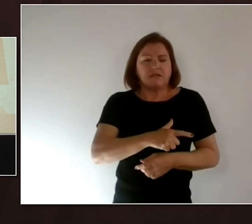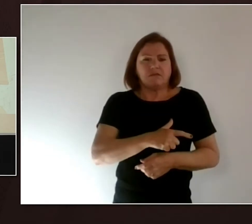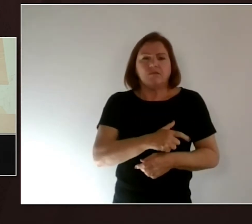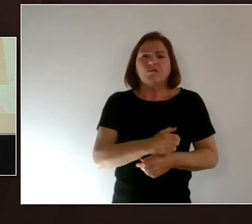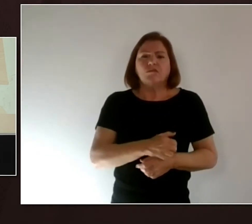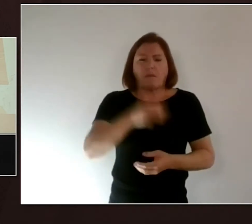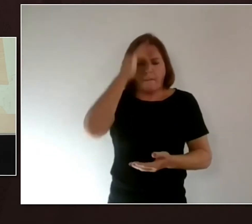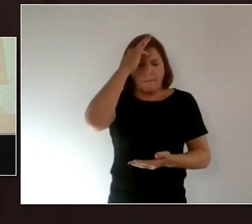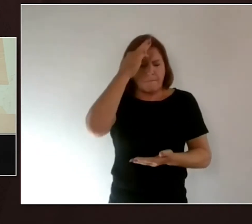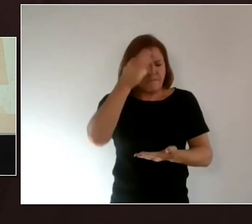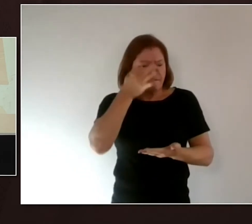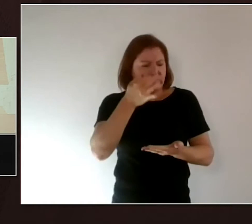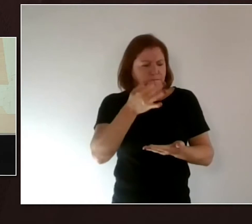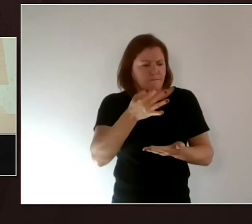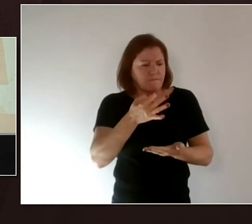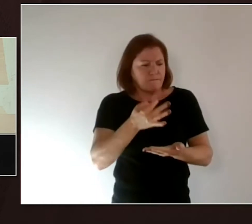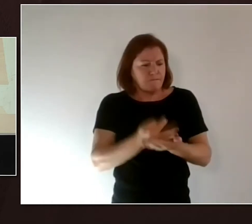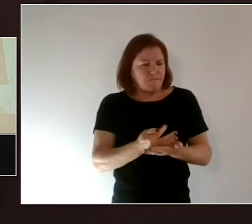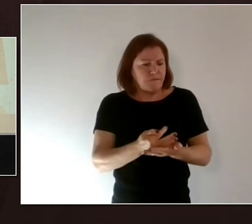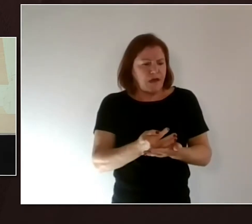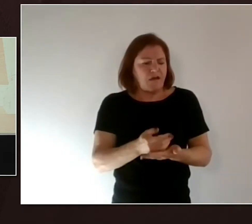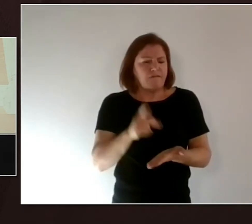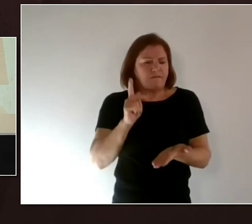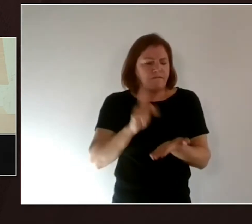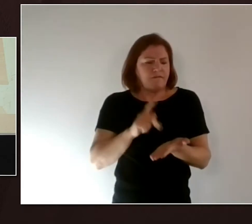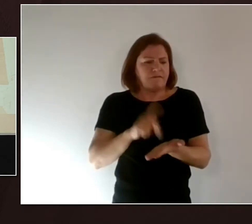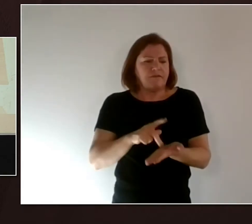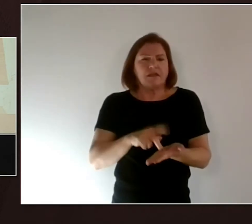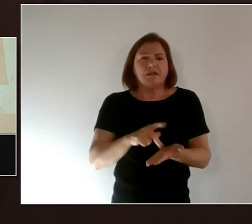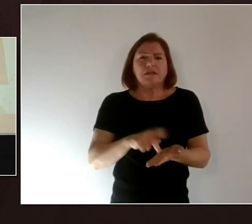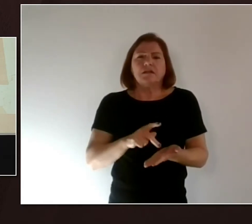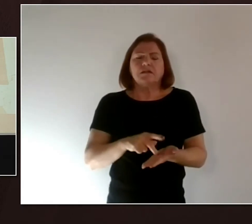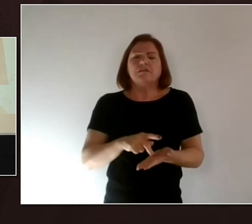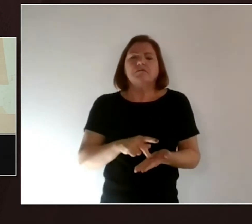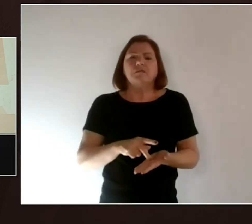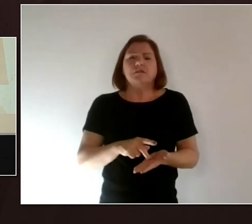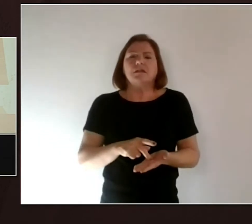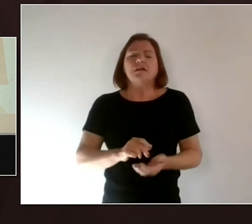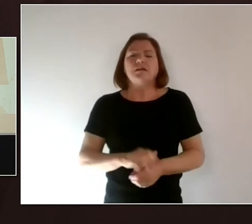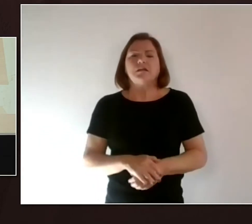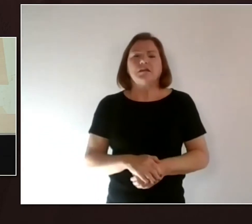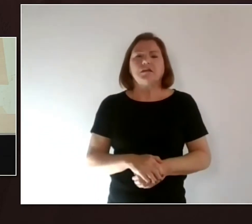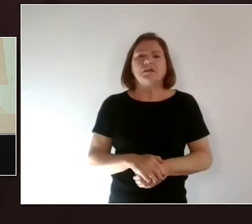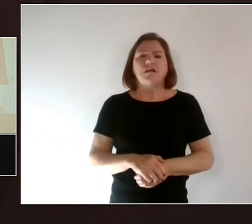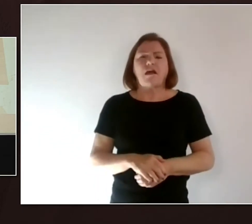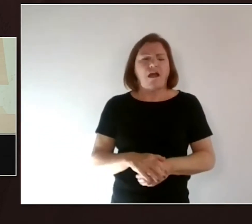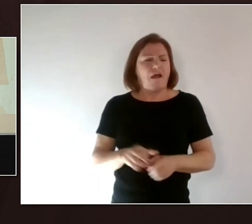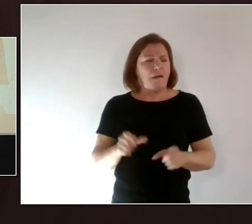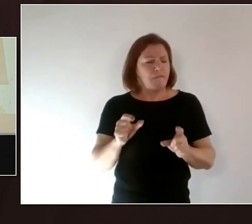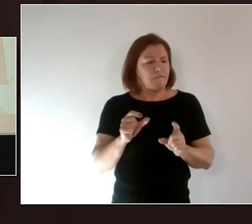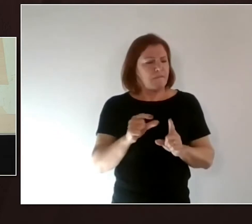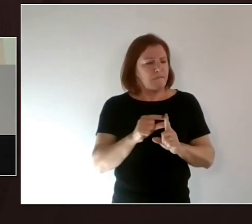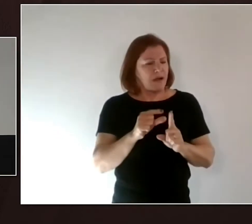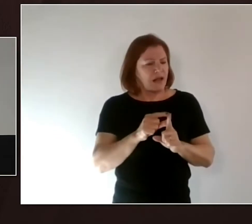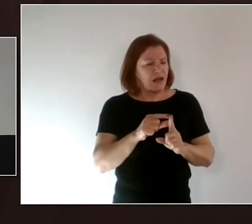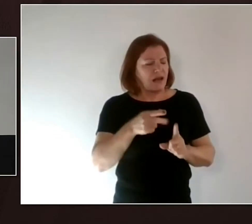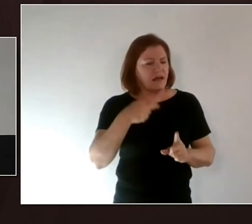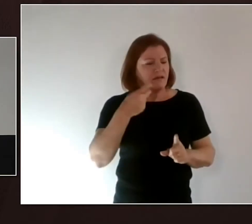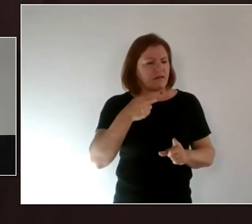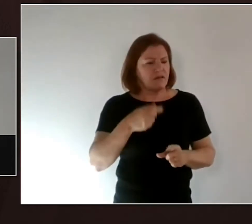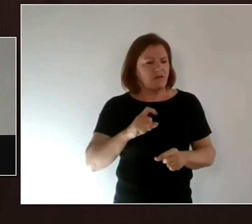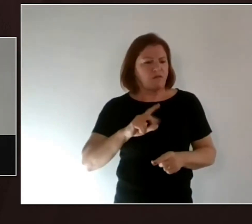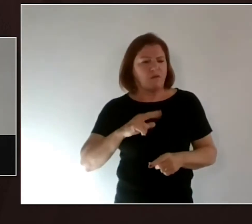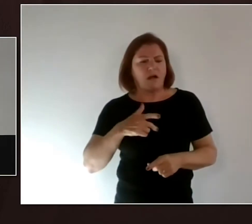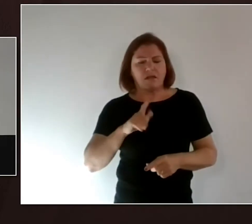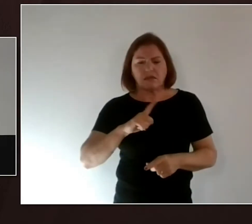sem hipocrisia, a sua palavra sai com força, com poder. A oração que você